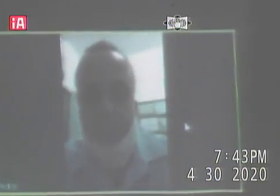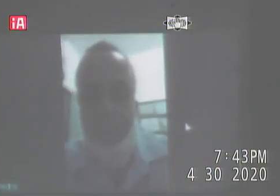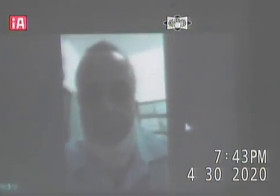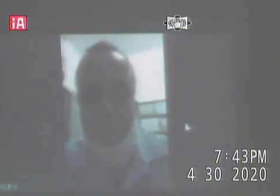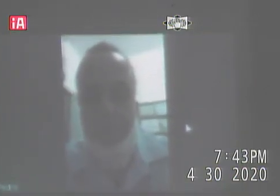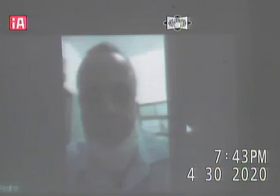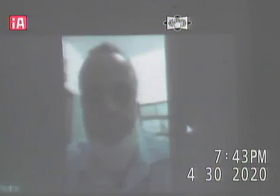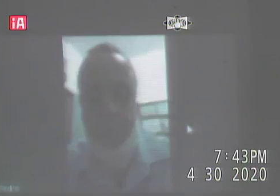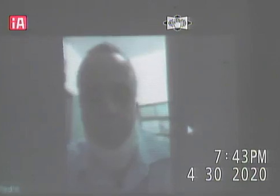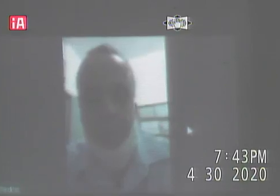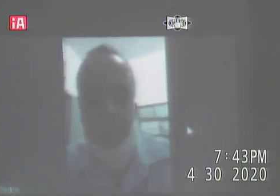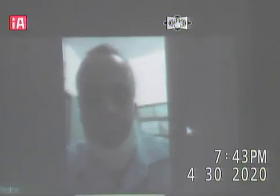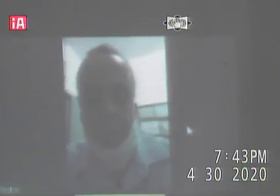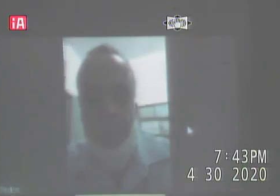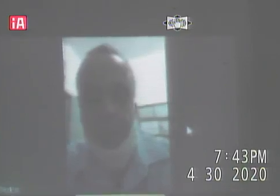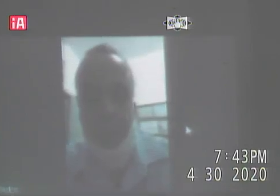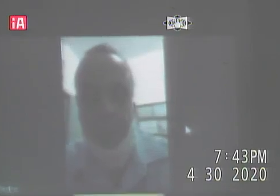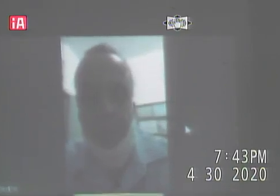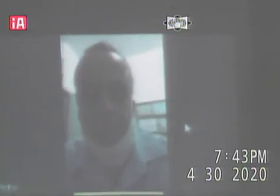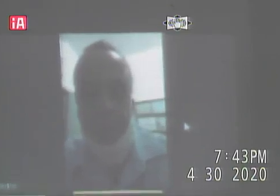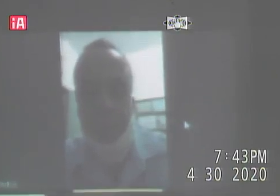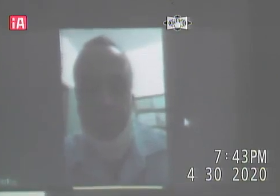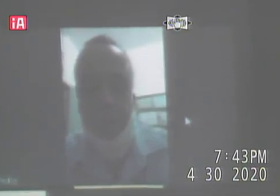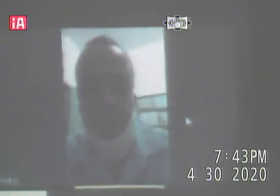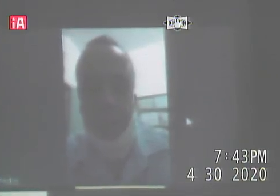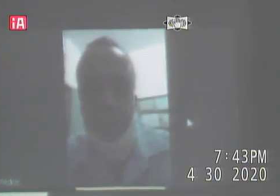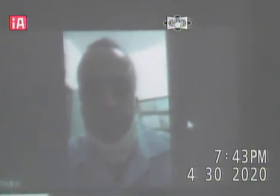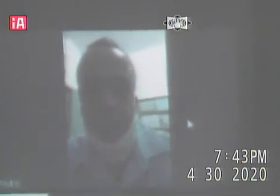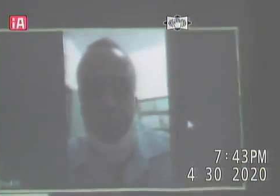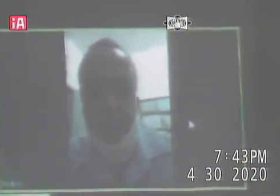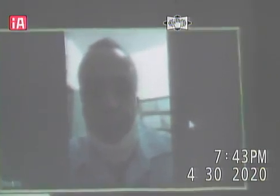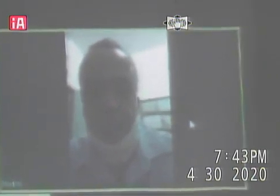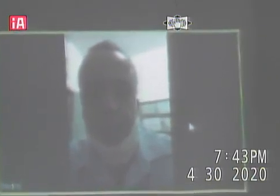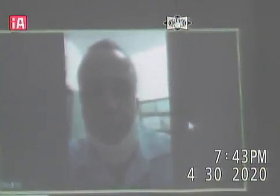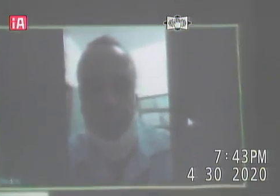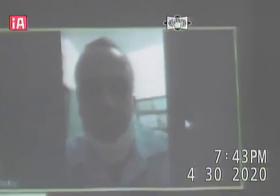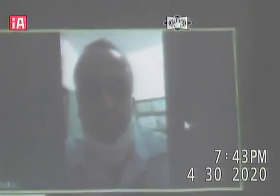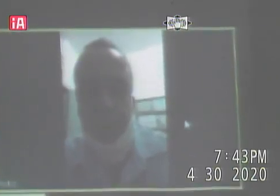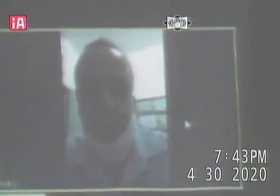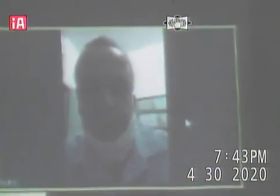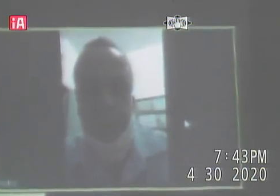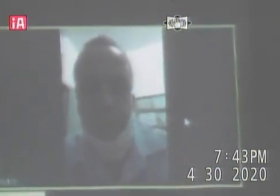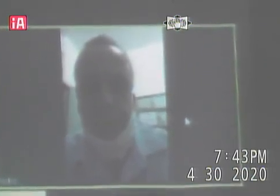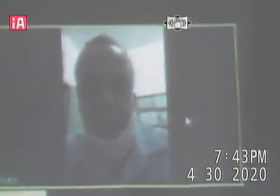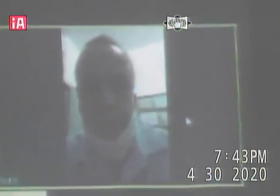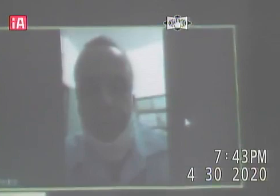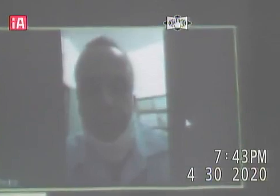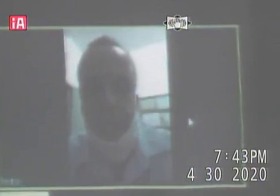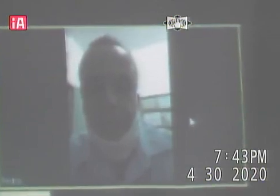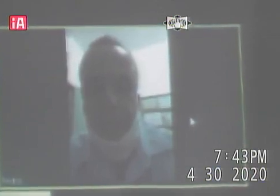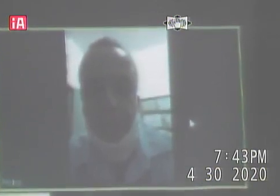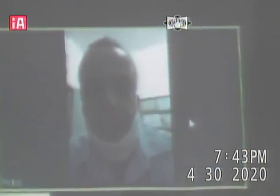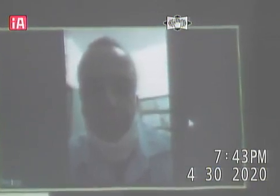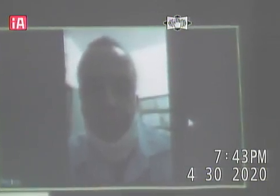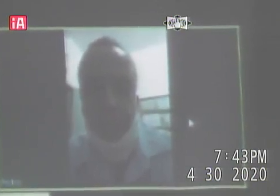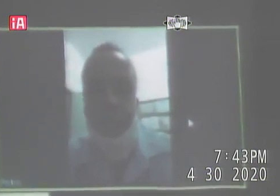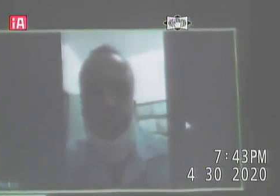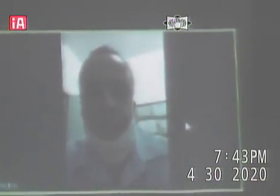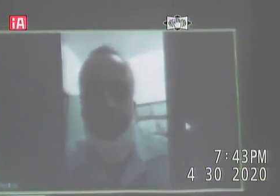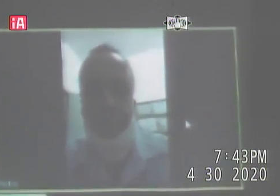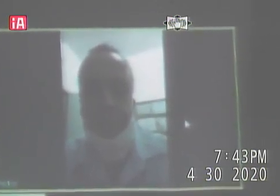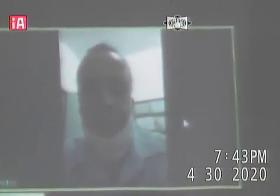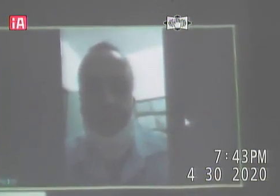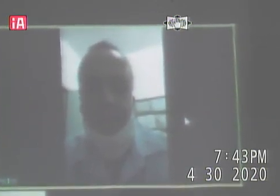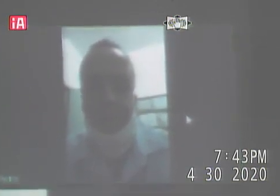mostra que essa cidade tem prefeito, vereador, tem médico de qualidade,